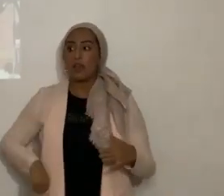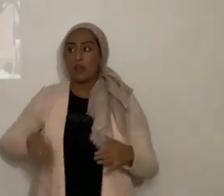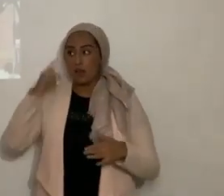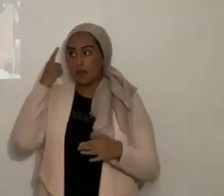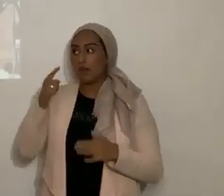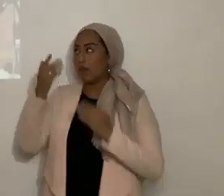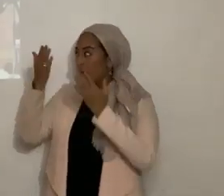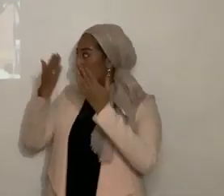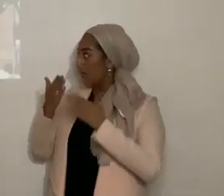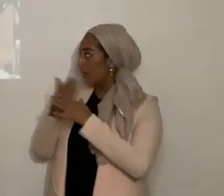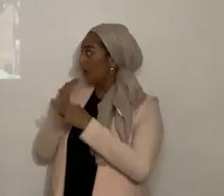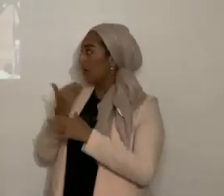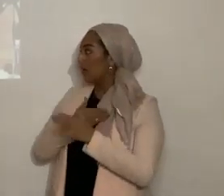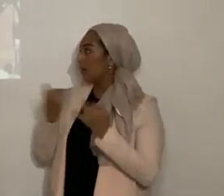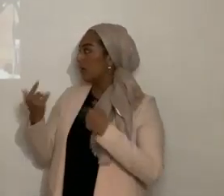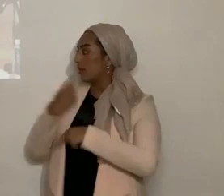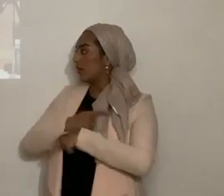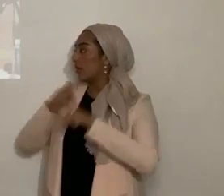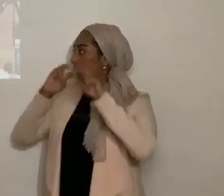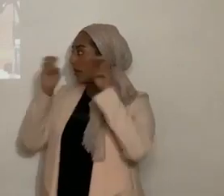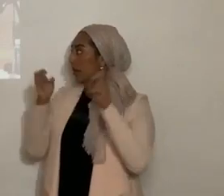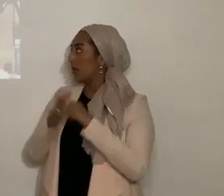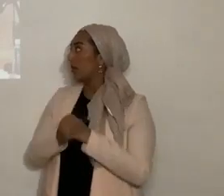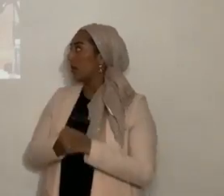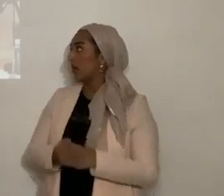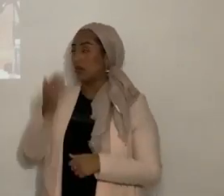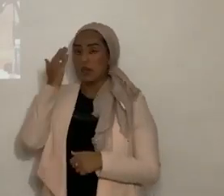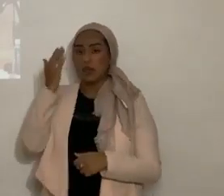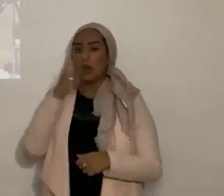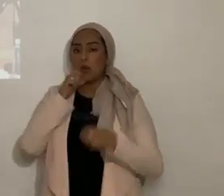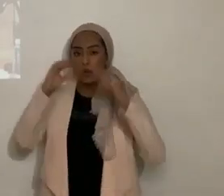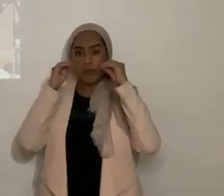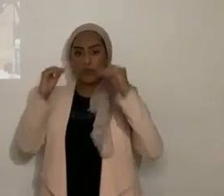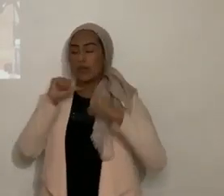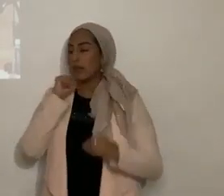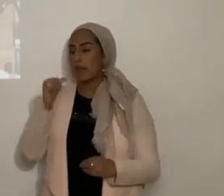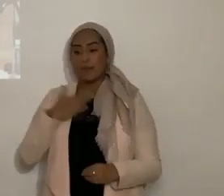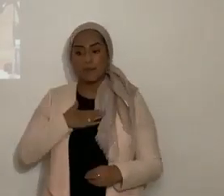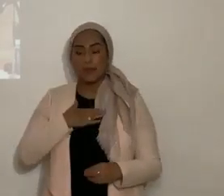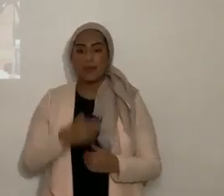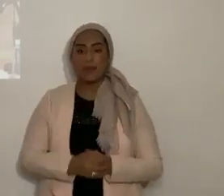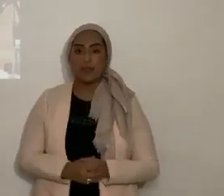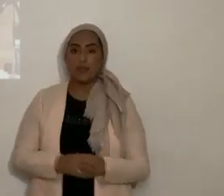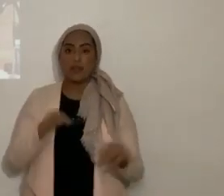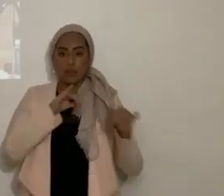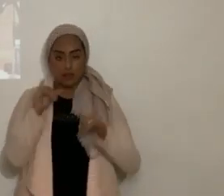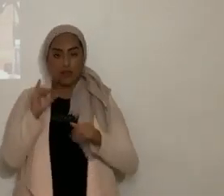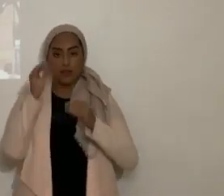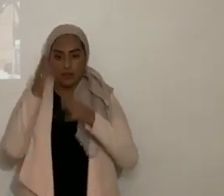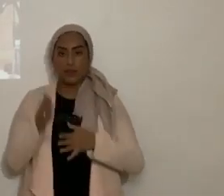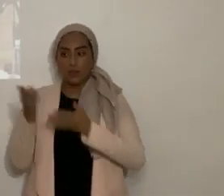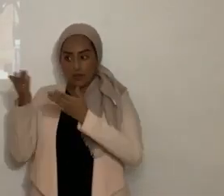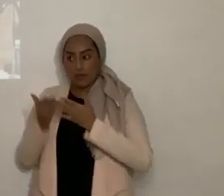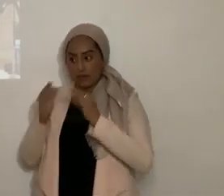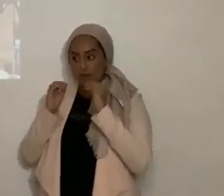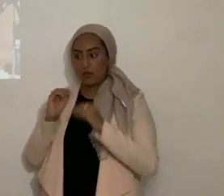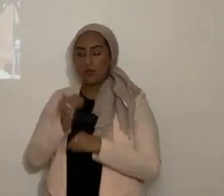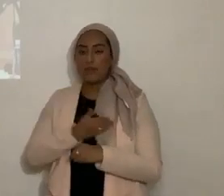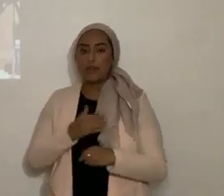habernos compartido este tema, porque el Eterno es el que ministra, no soy yo. Amén, igual que nuestro amado Roy nos ha